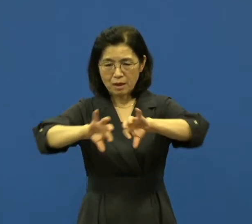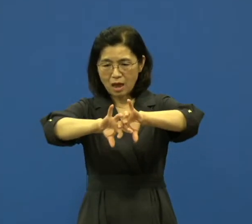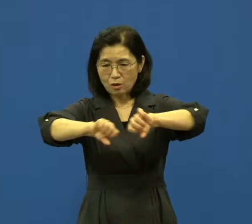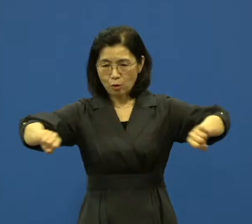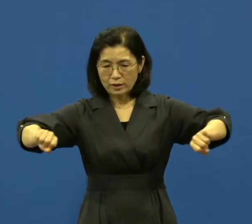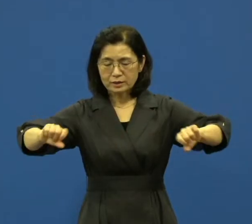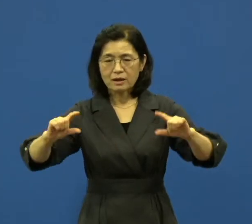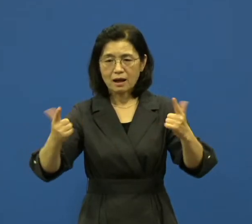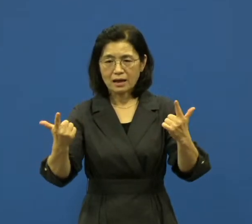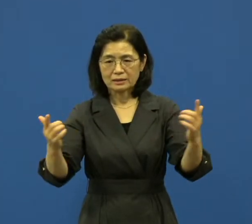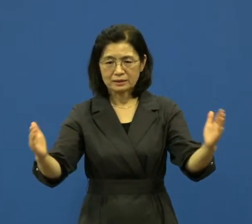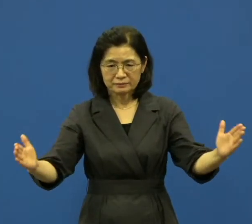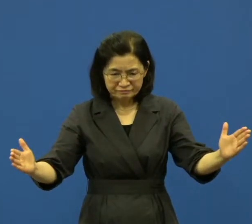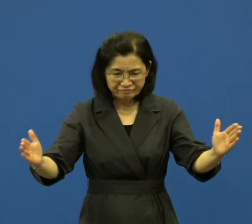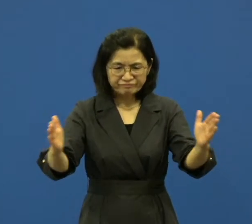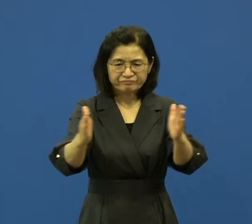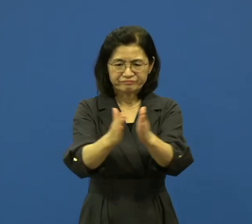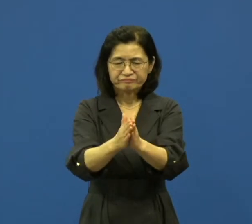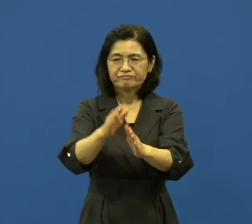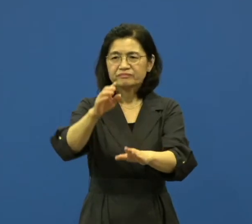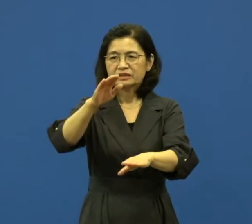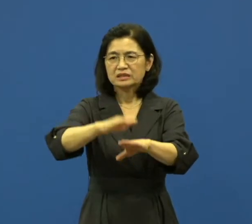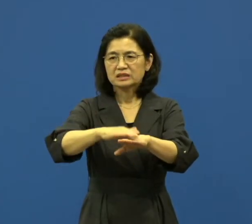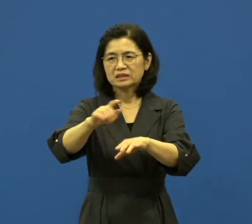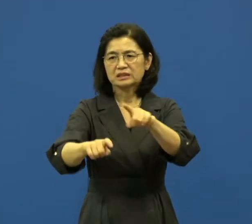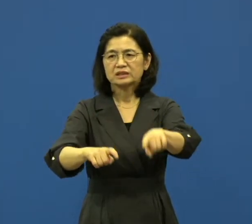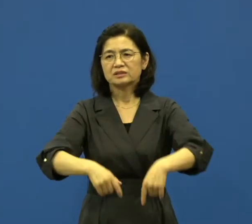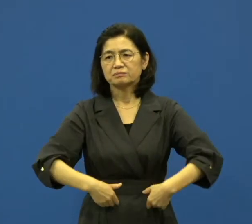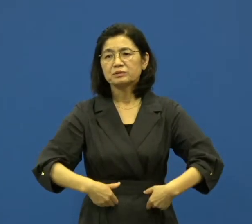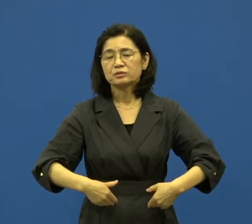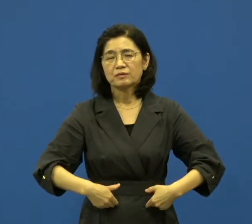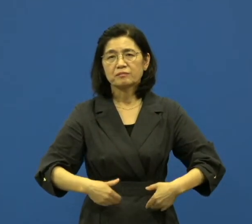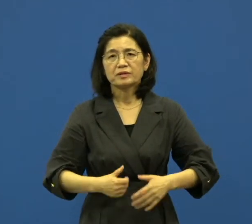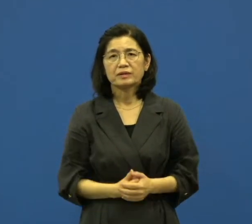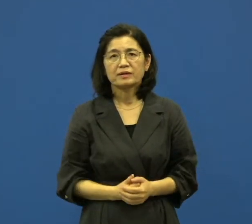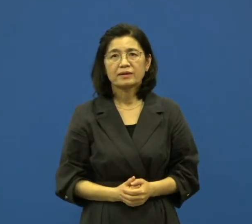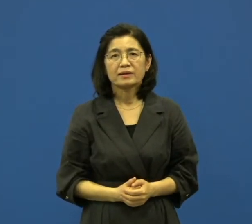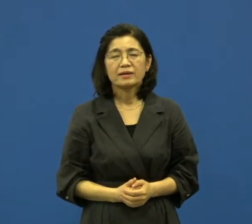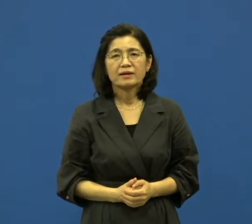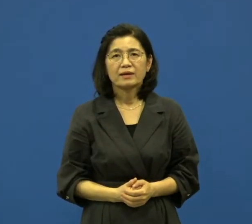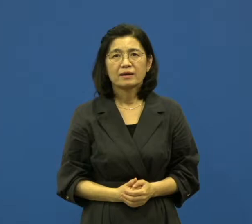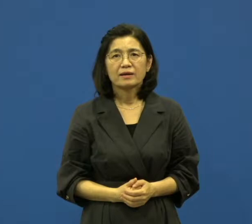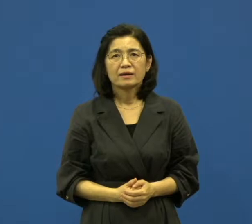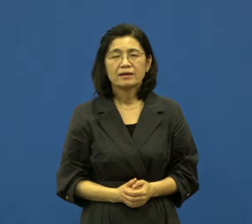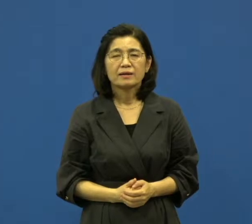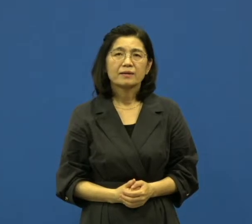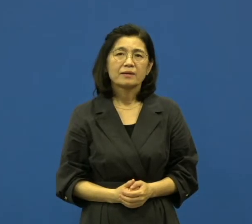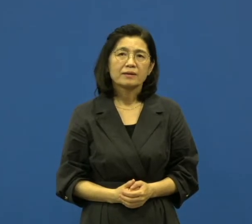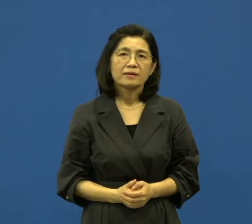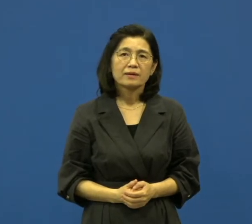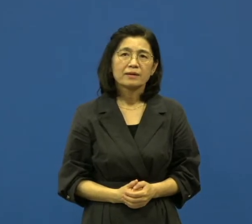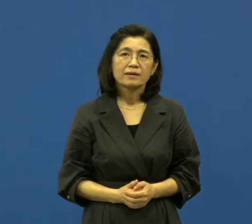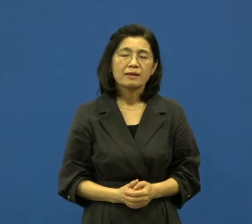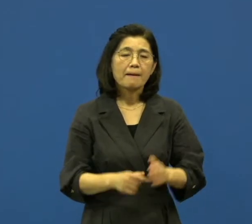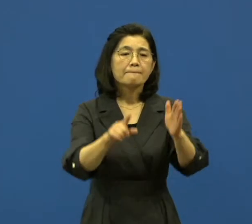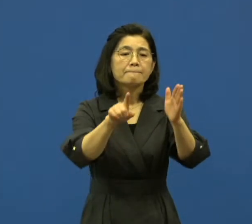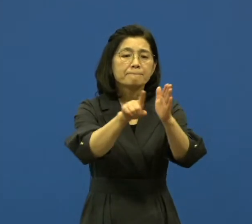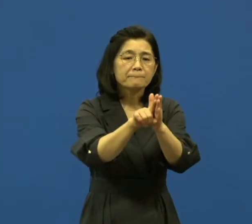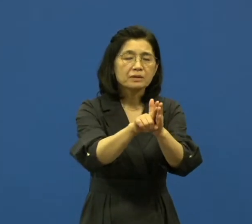오늘 우리의 딜레마예요. 우리 모두의 딜레마. 그래서 믿는다는 것은